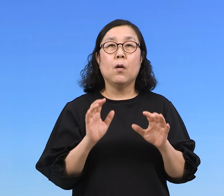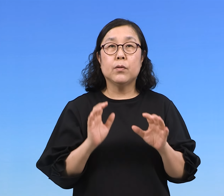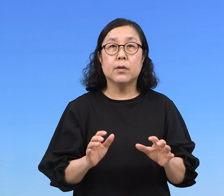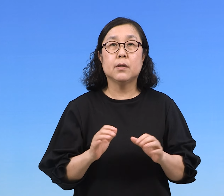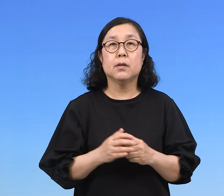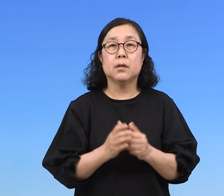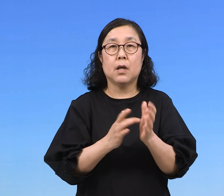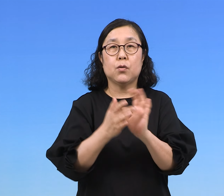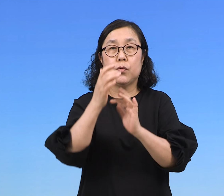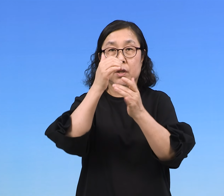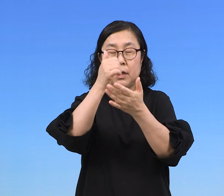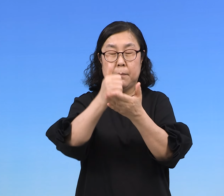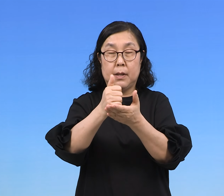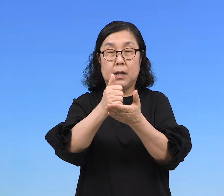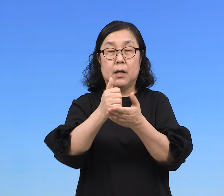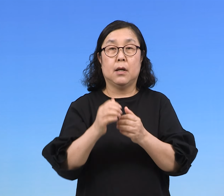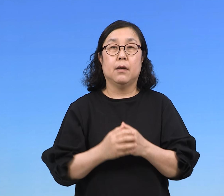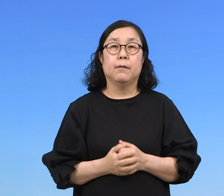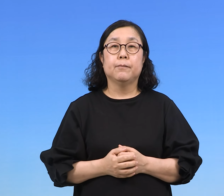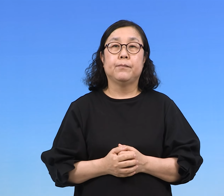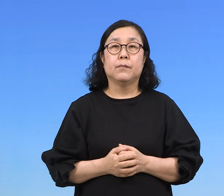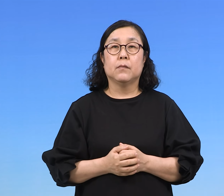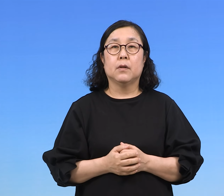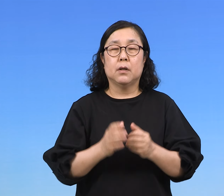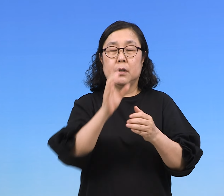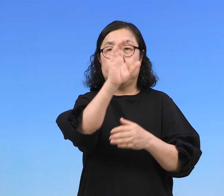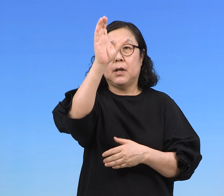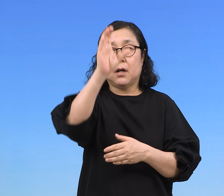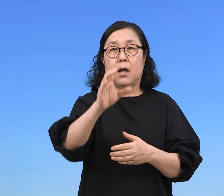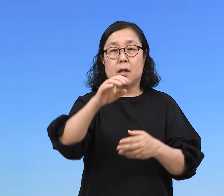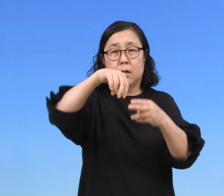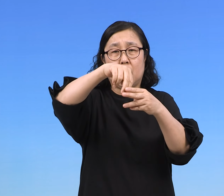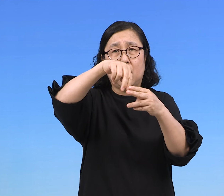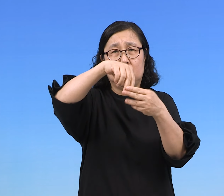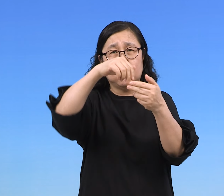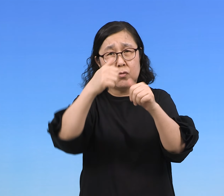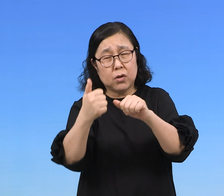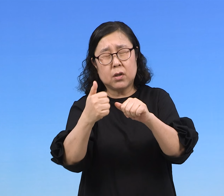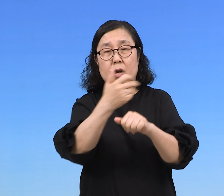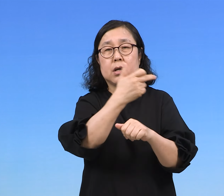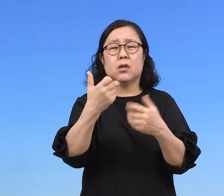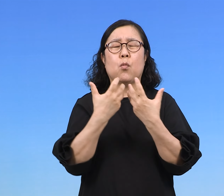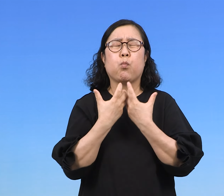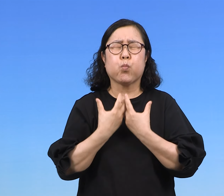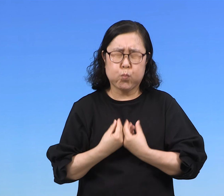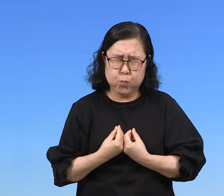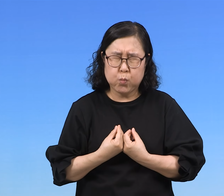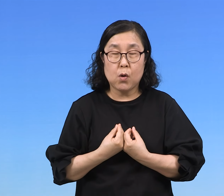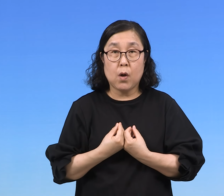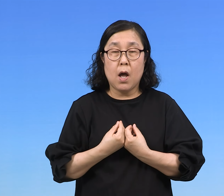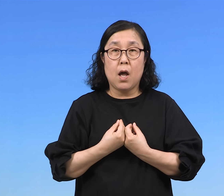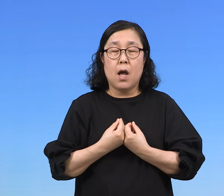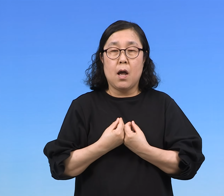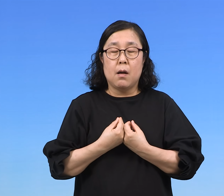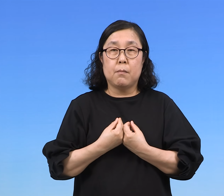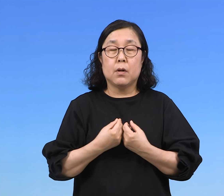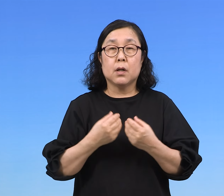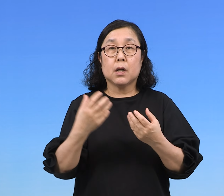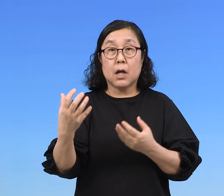이제 오늘은 그 예수님께서 이제 십자가에서 죽으시자 큰 좌절과 낙심으로